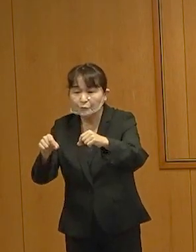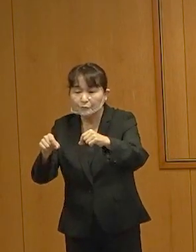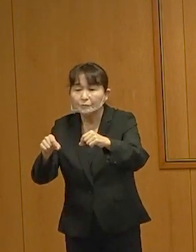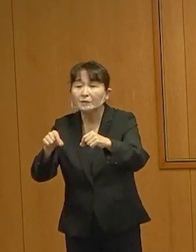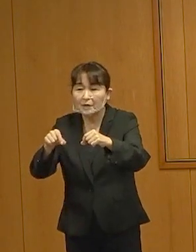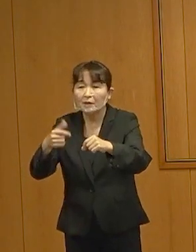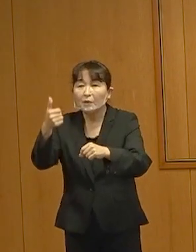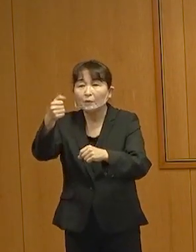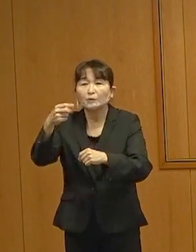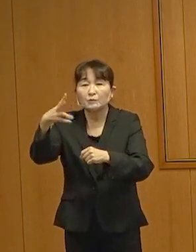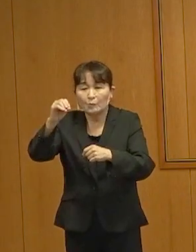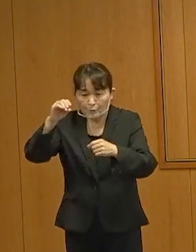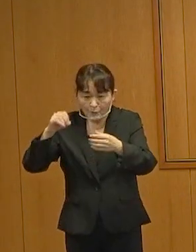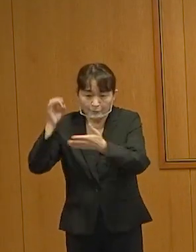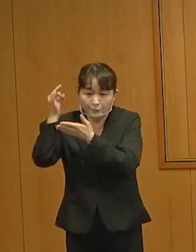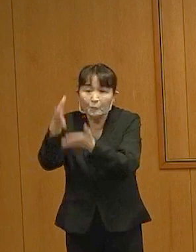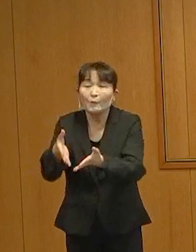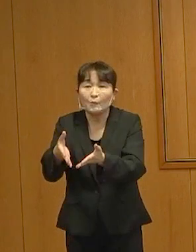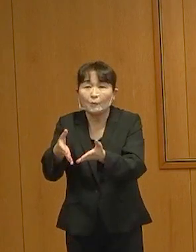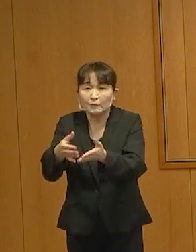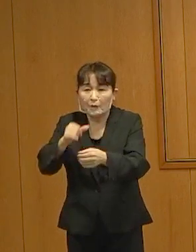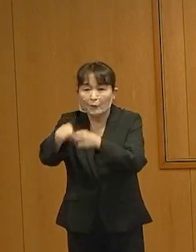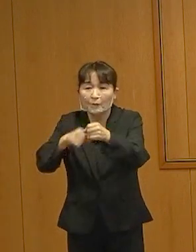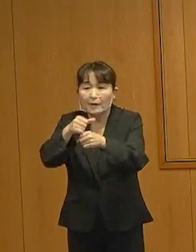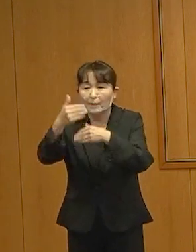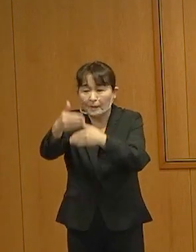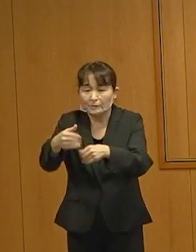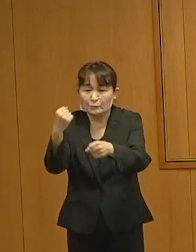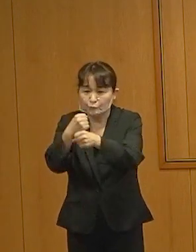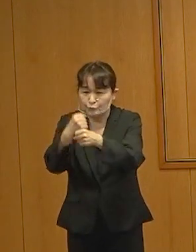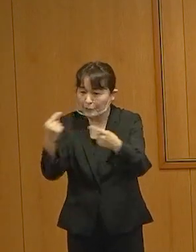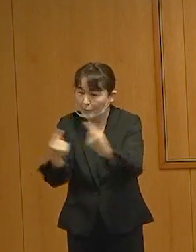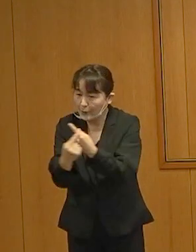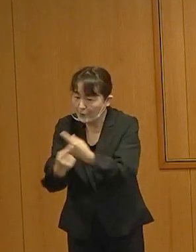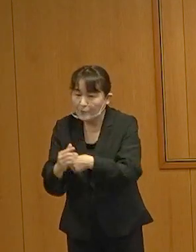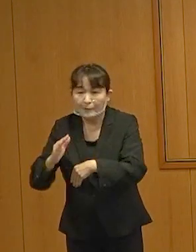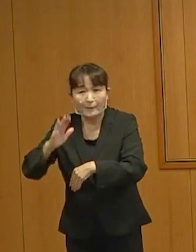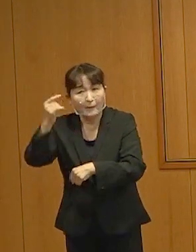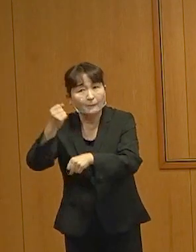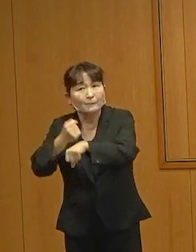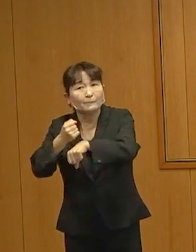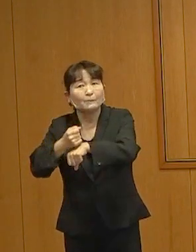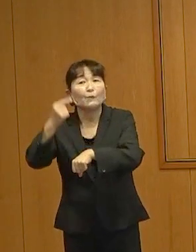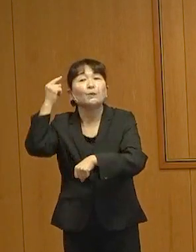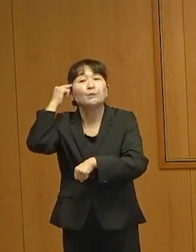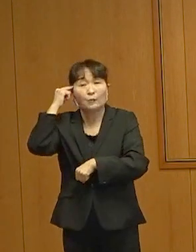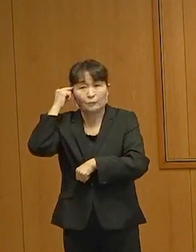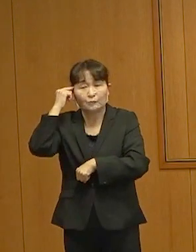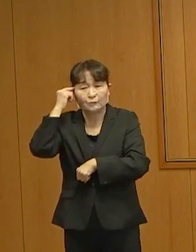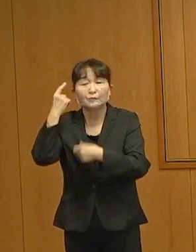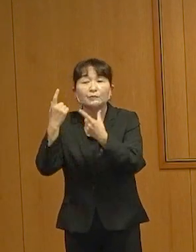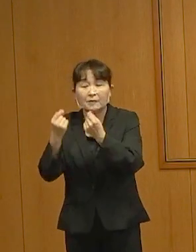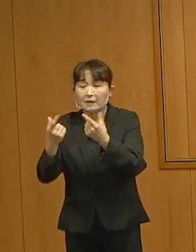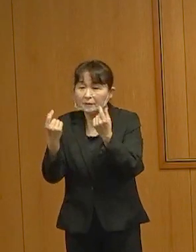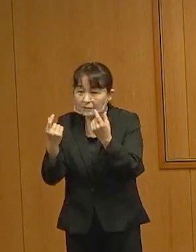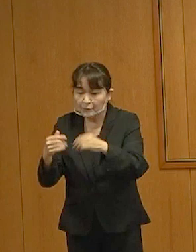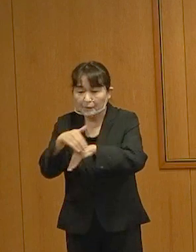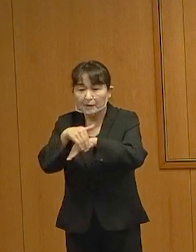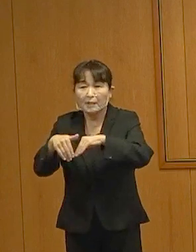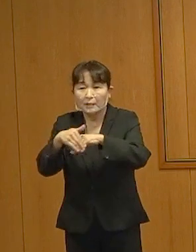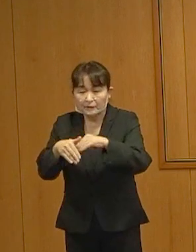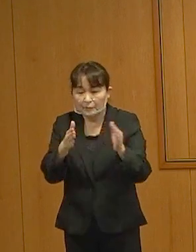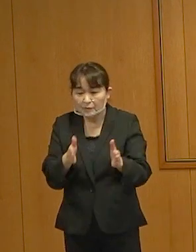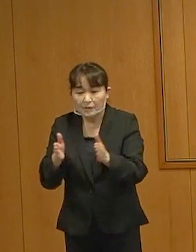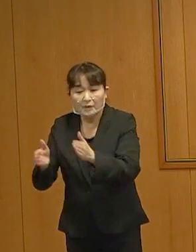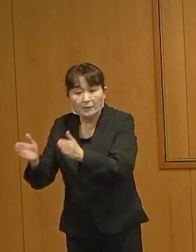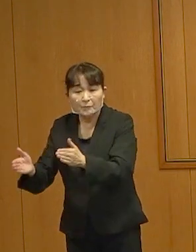とつぎ込むとかですね、5年間でゴンとつぎ込むというのはなかなかこれは難しいと思うので、まあ、そういう計画的な整備っていうのは必要になってくるのか